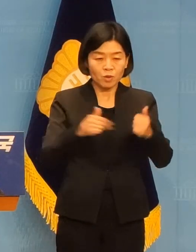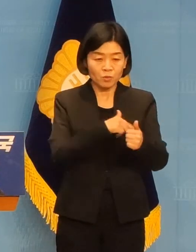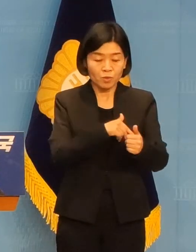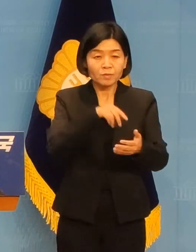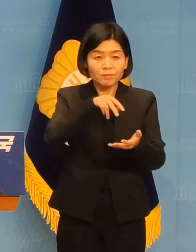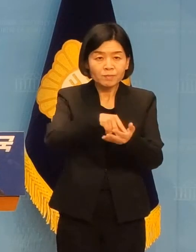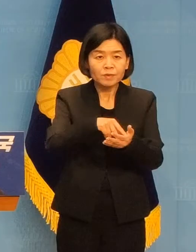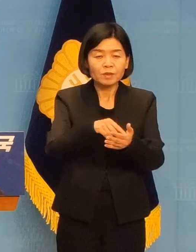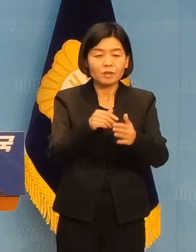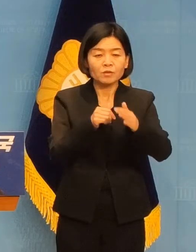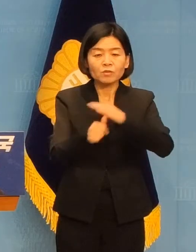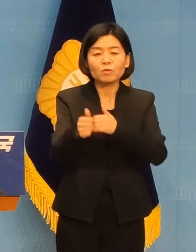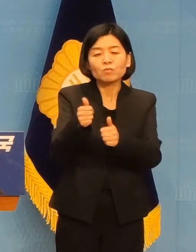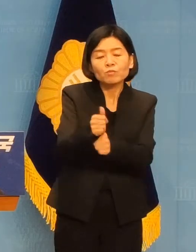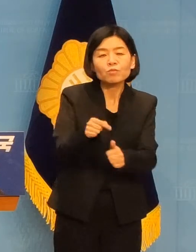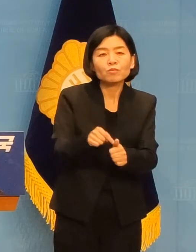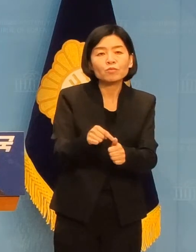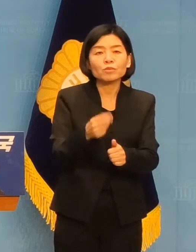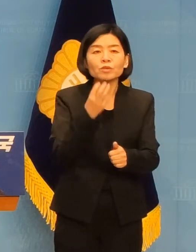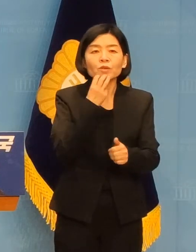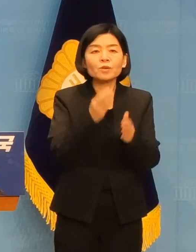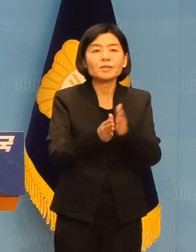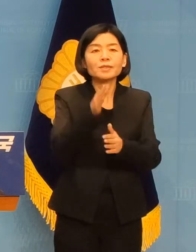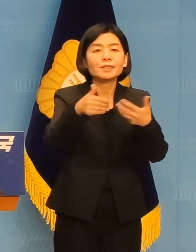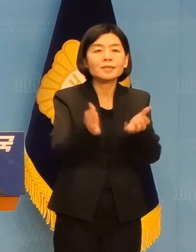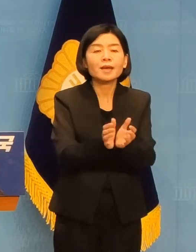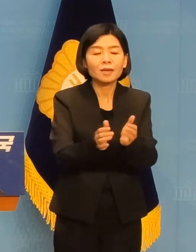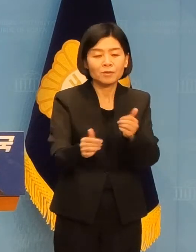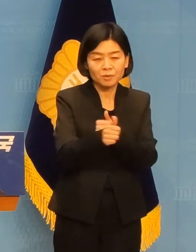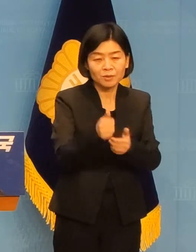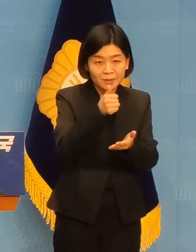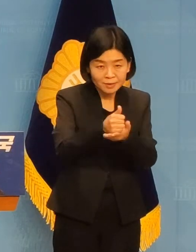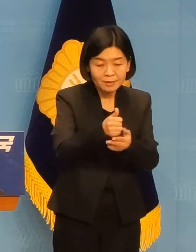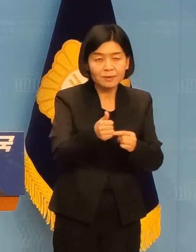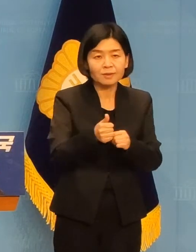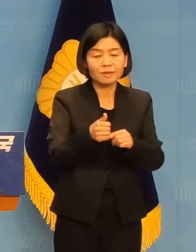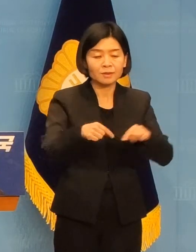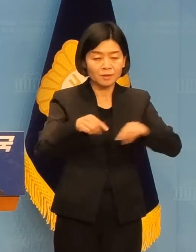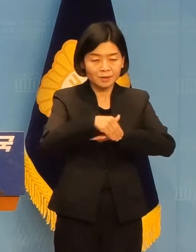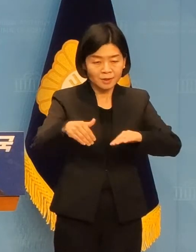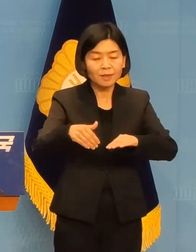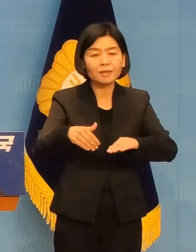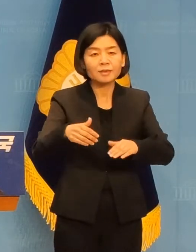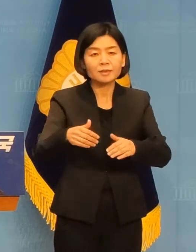부대표로서 서울특별시당 위원장으로서 정책위 의장으로서